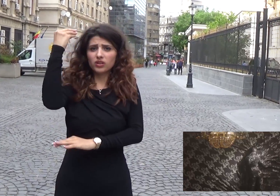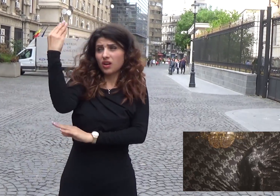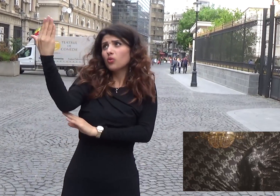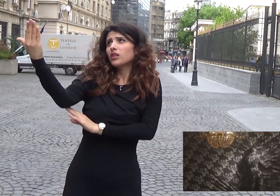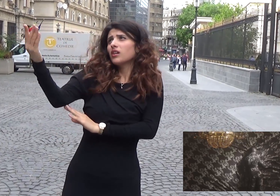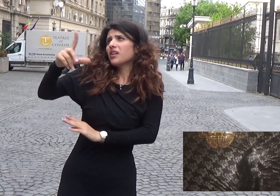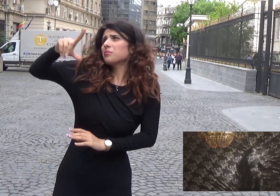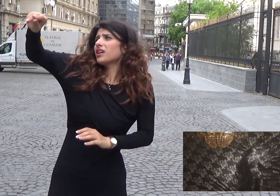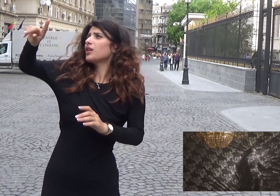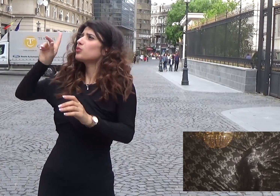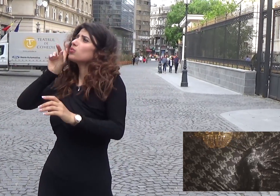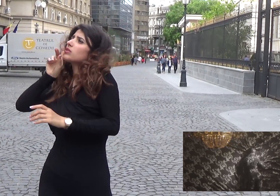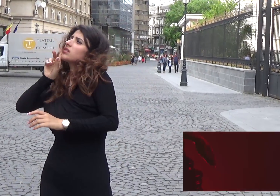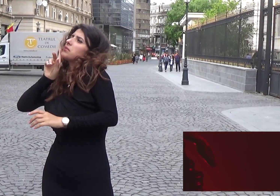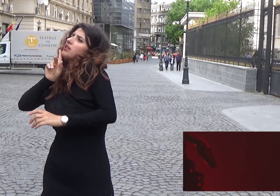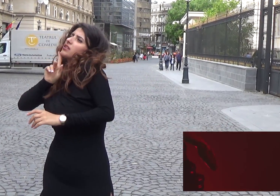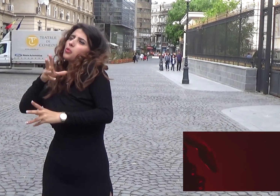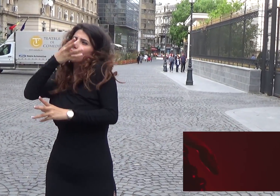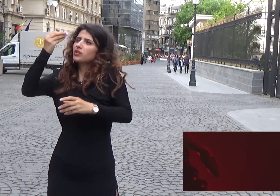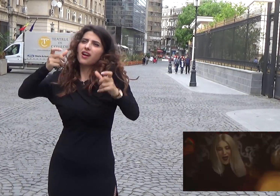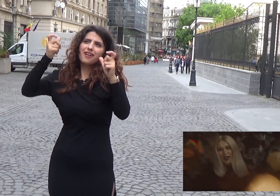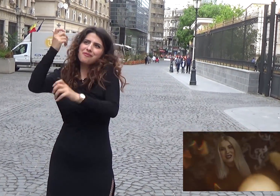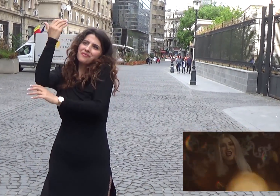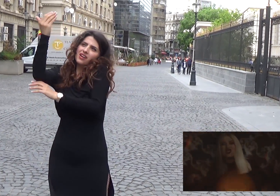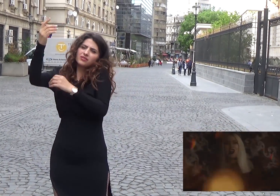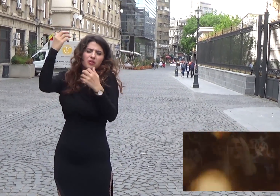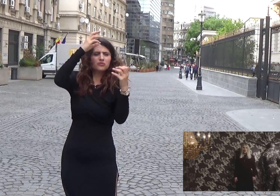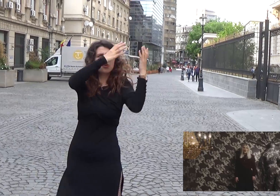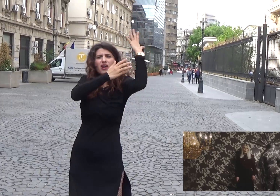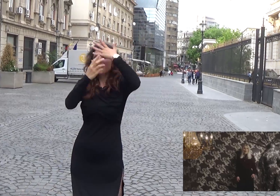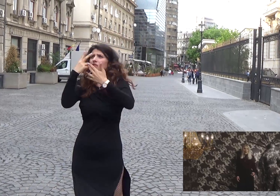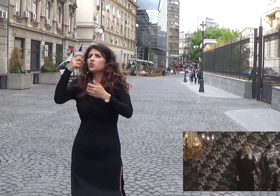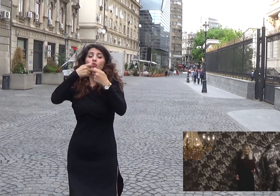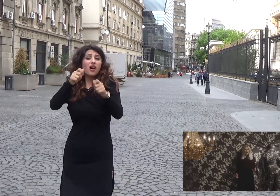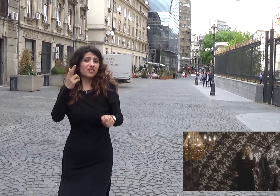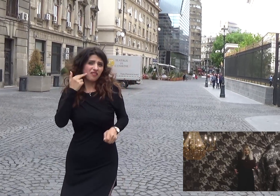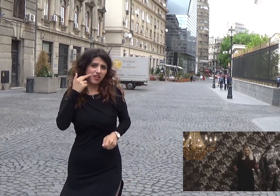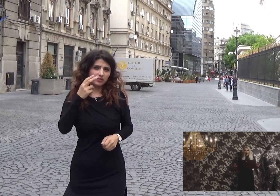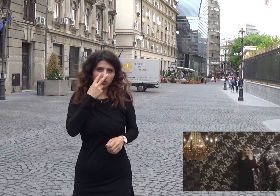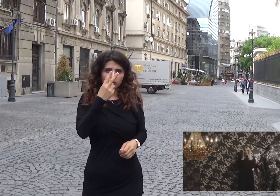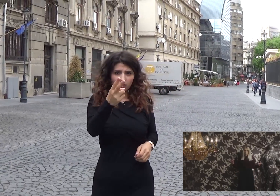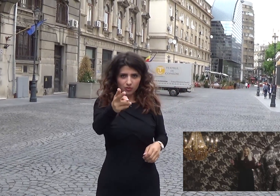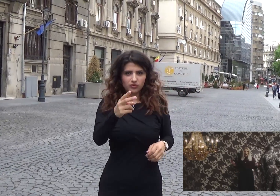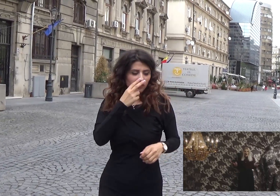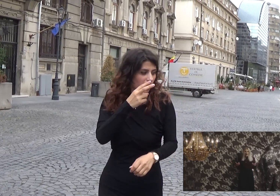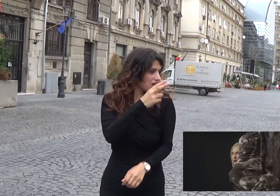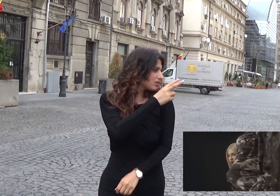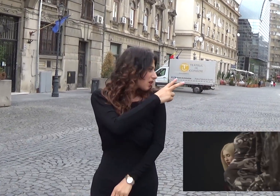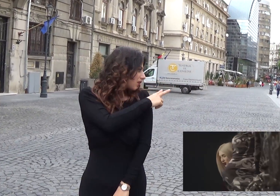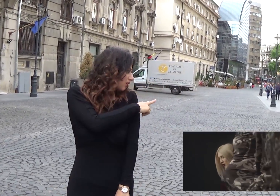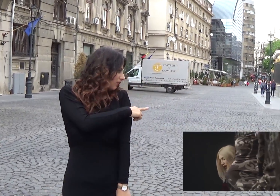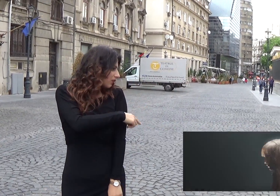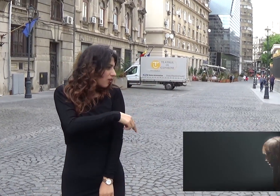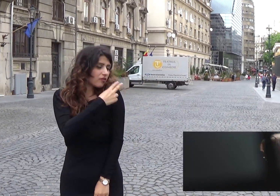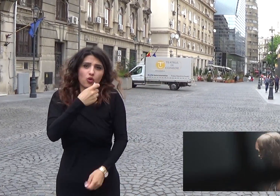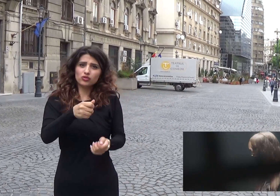hotelul, care vom merge în luna de miere. Uite camerele, peisajele, toate femeile întorc capul după el, vor și